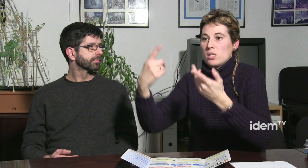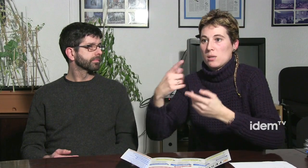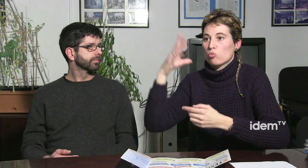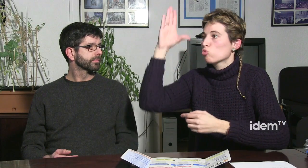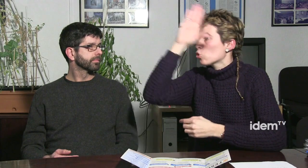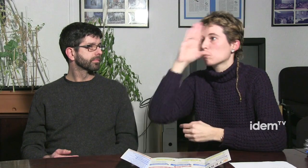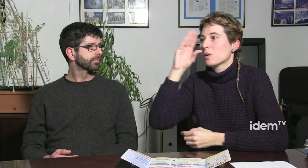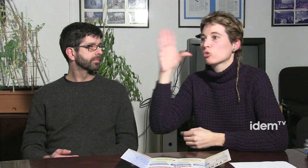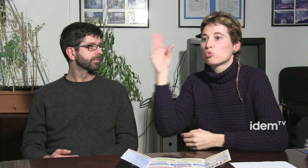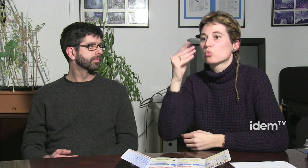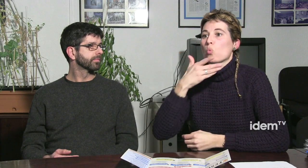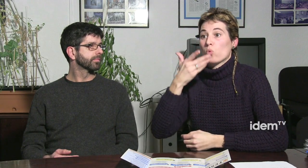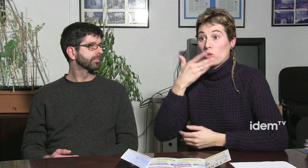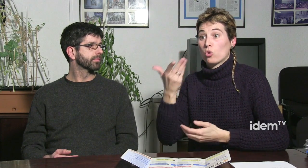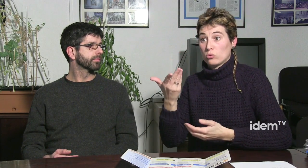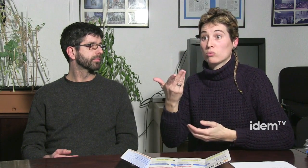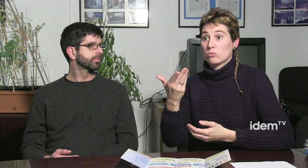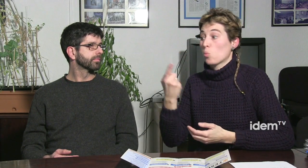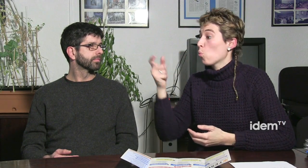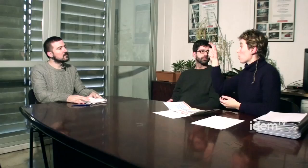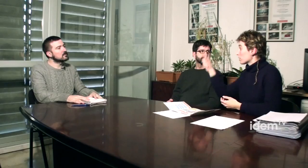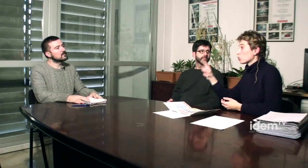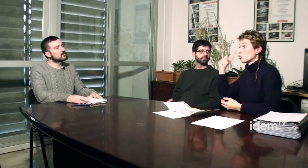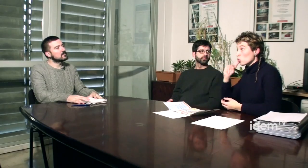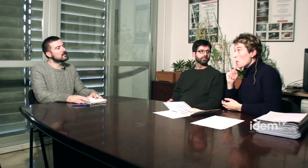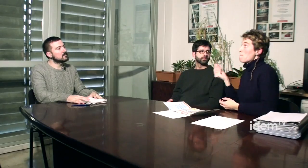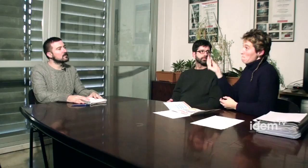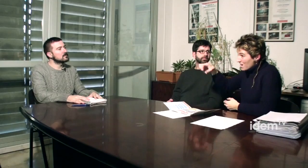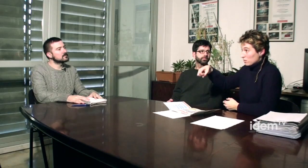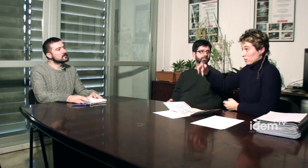Per exemple, tu imagina't en una família que tu ets l'única persona sorda.